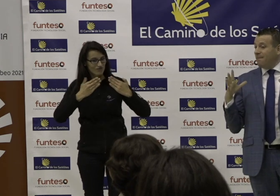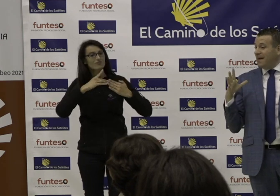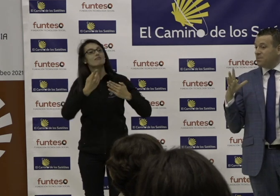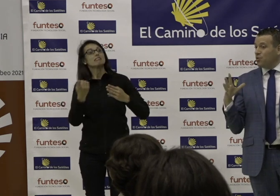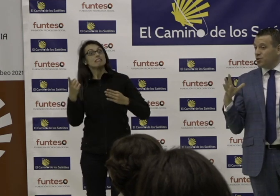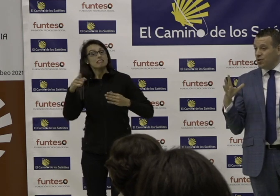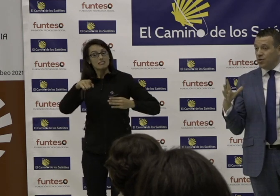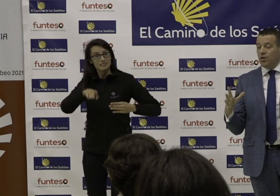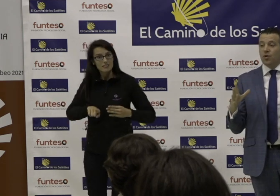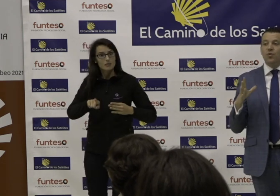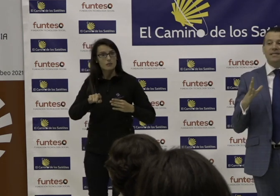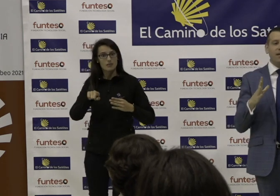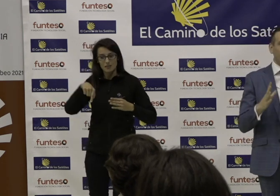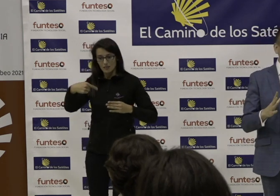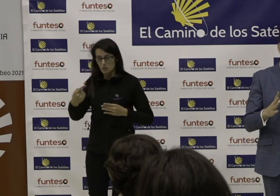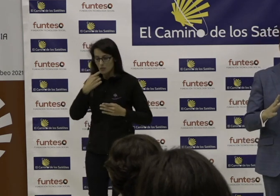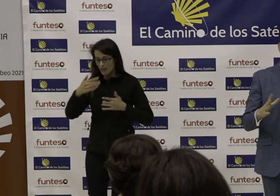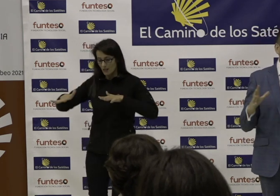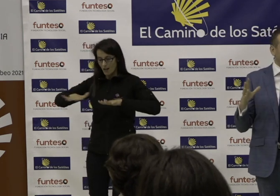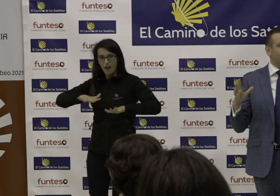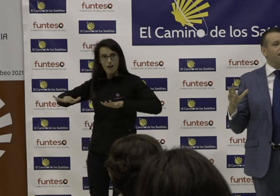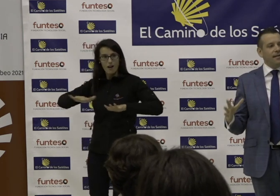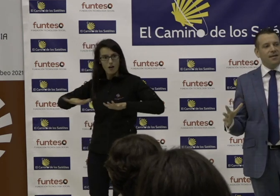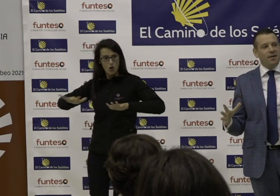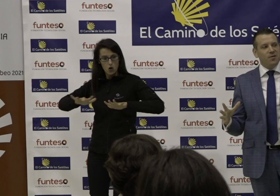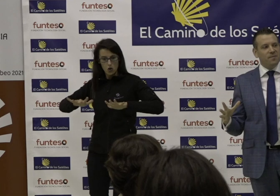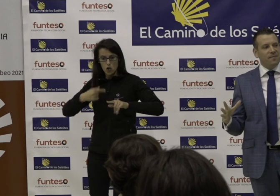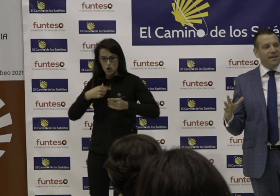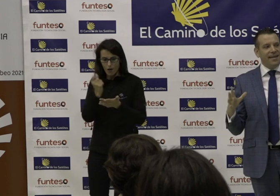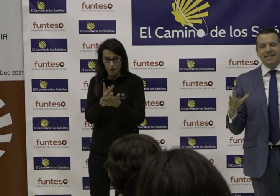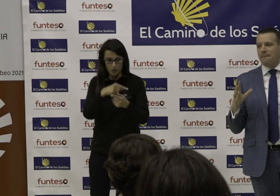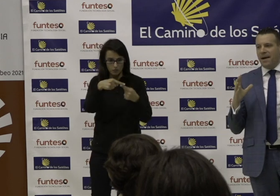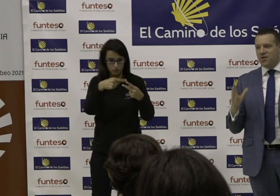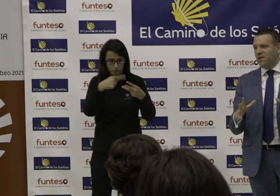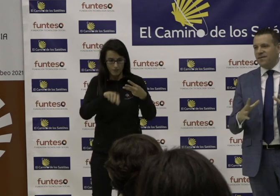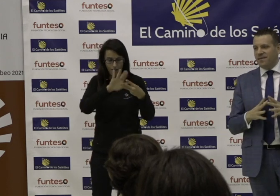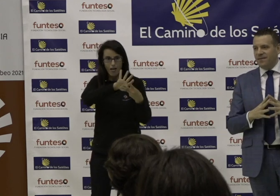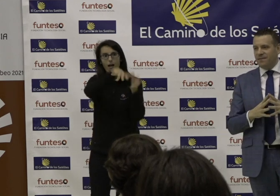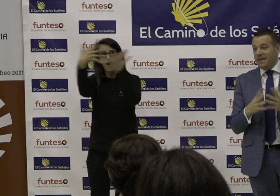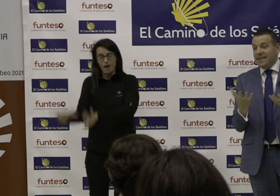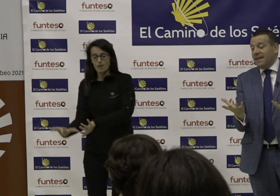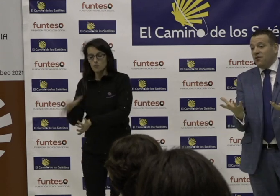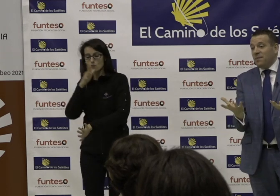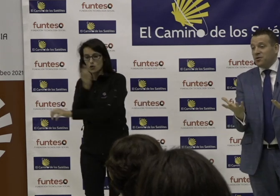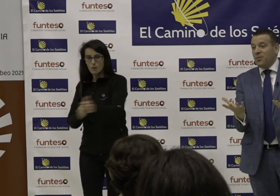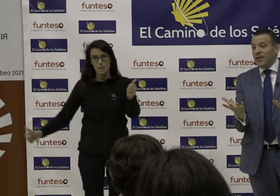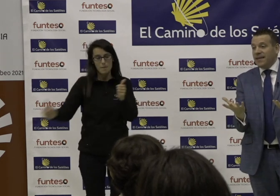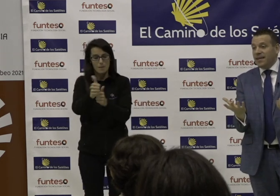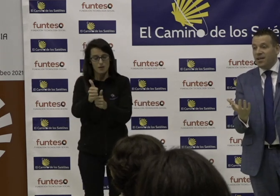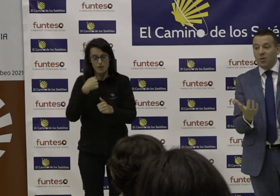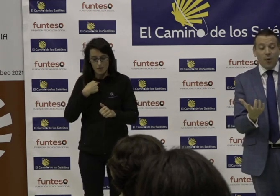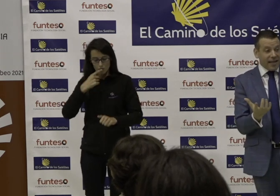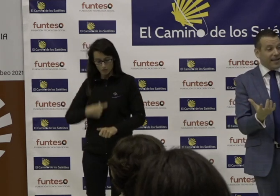has puesto unas acciones y que las has realizado. es la mayor ventaja que una persona